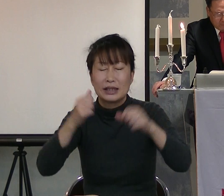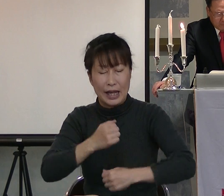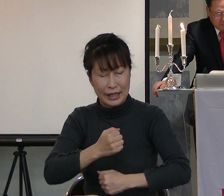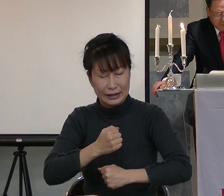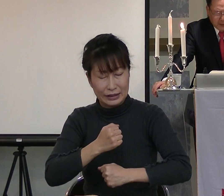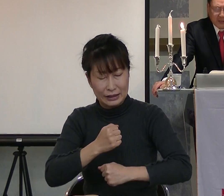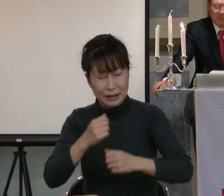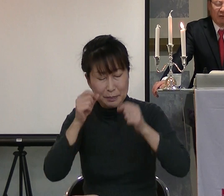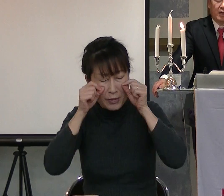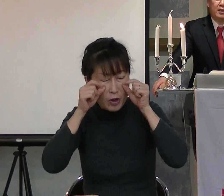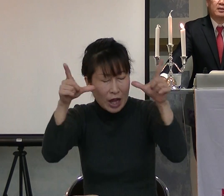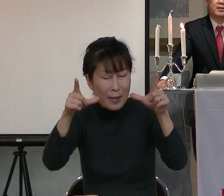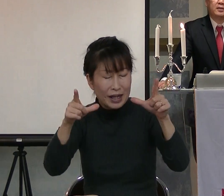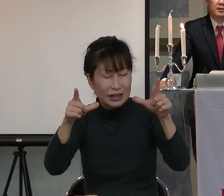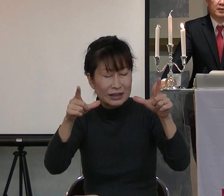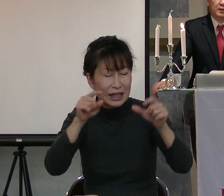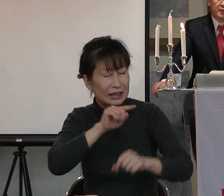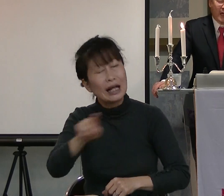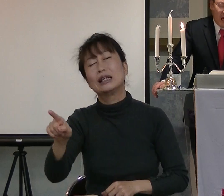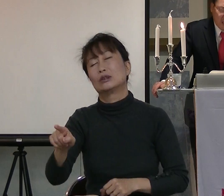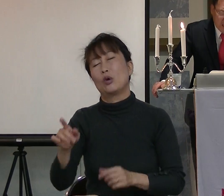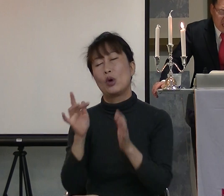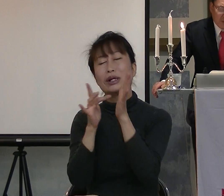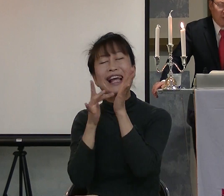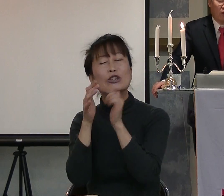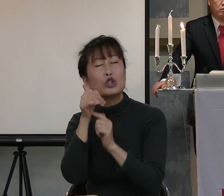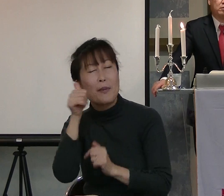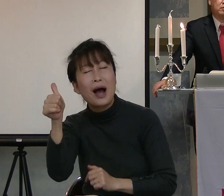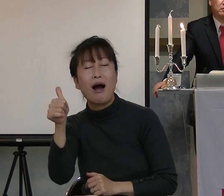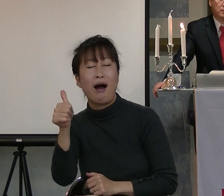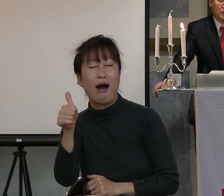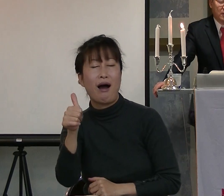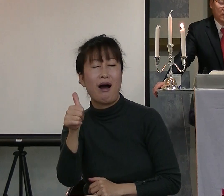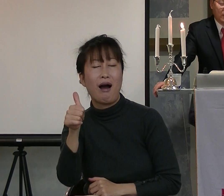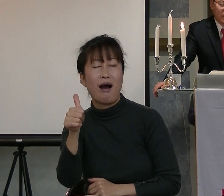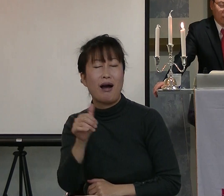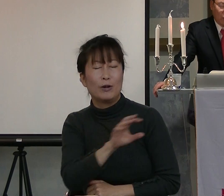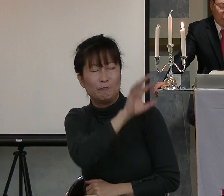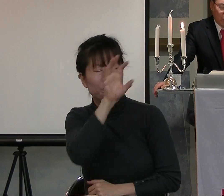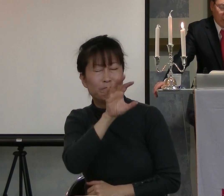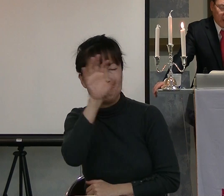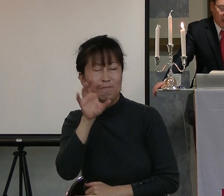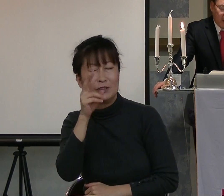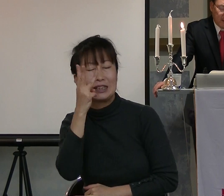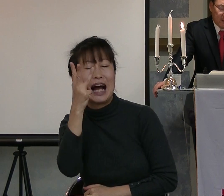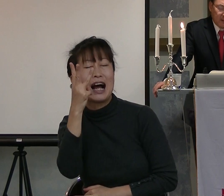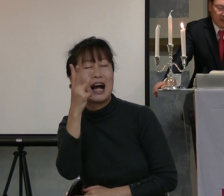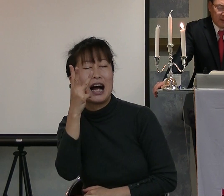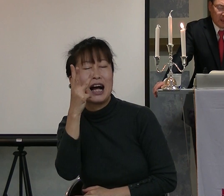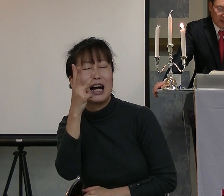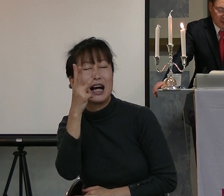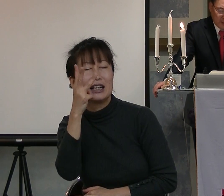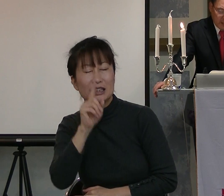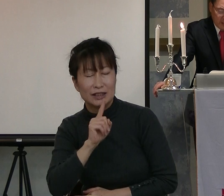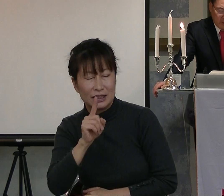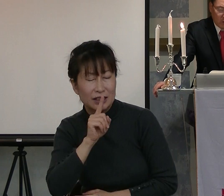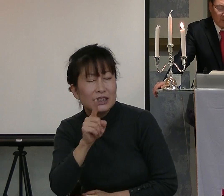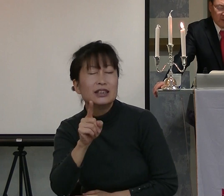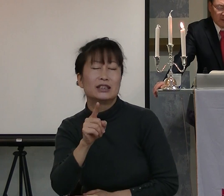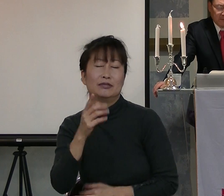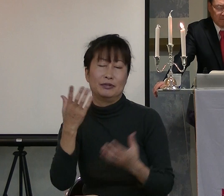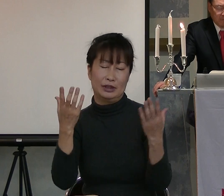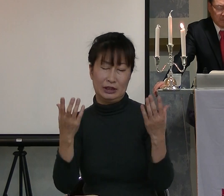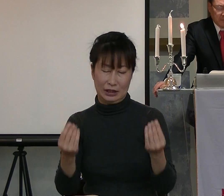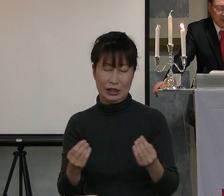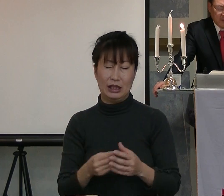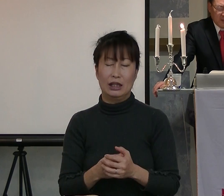とイエス様は3回この御言葉から語っております